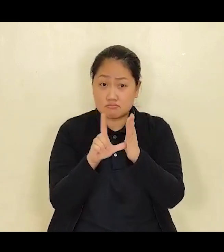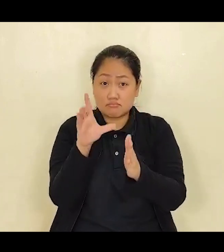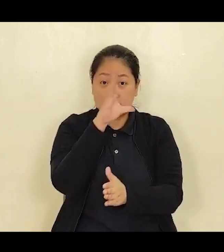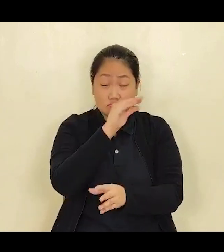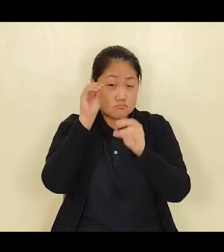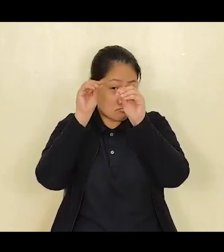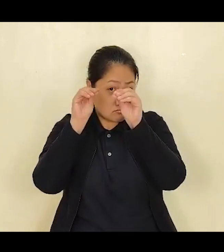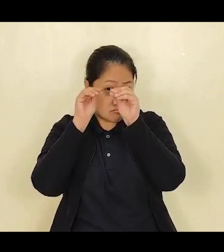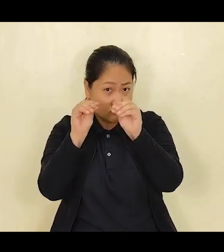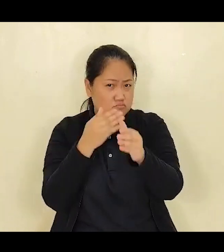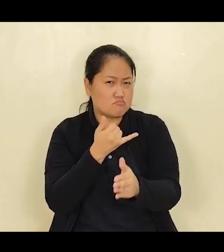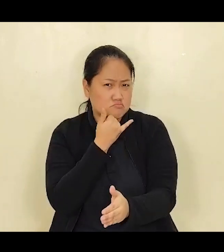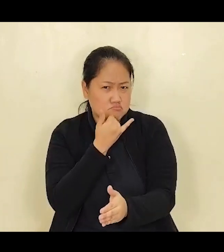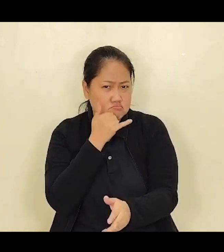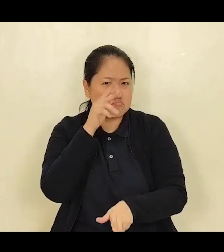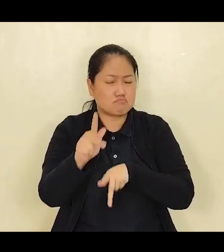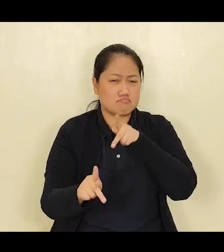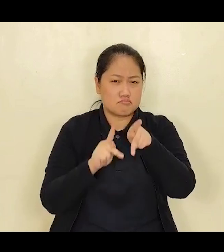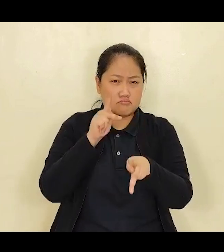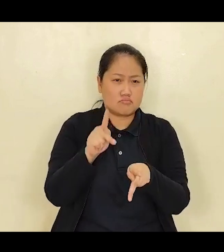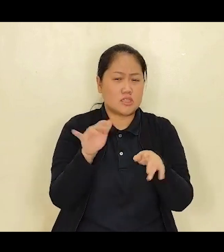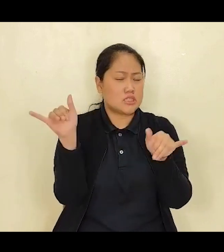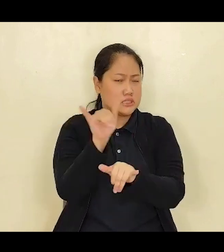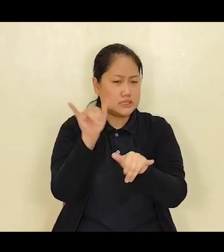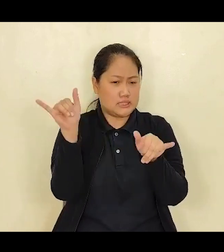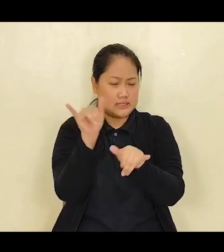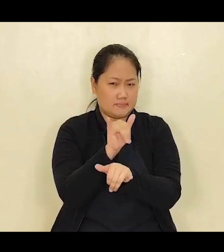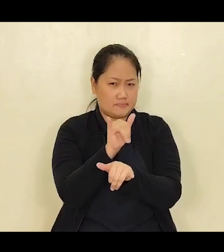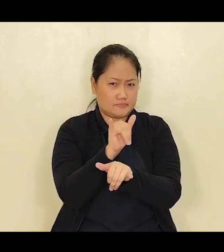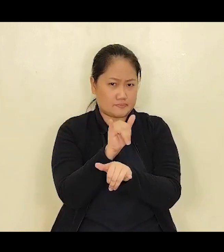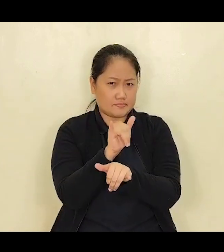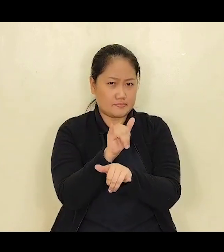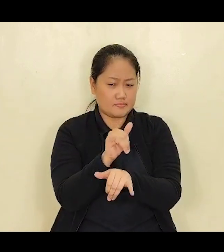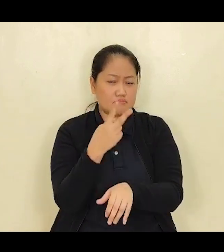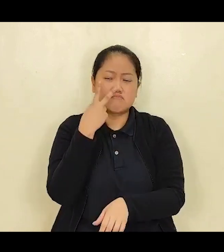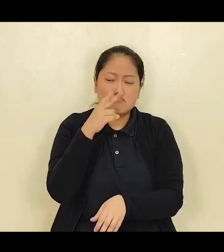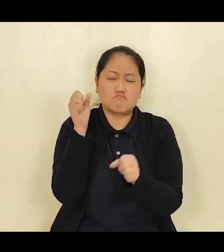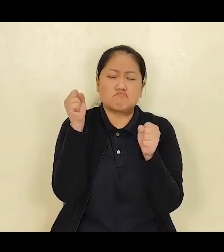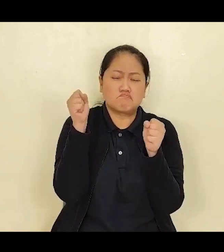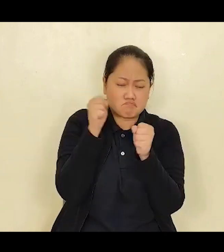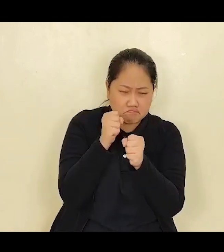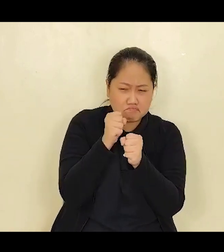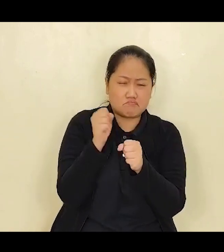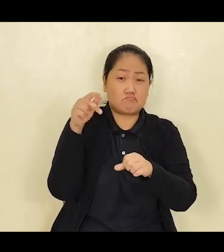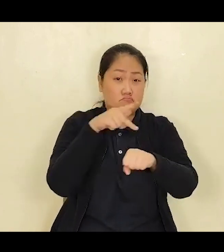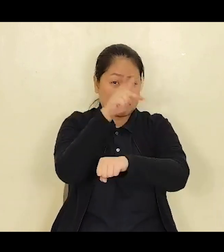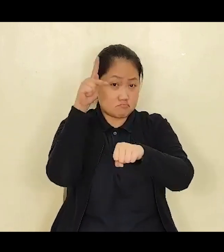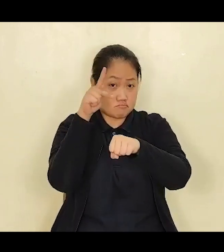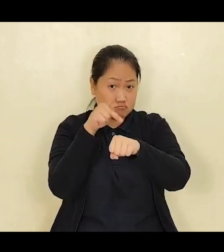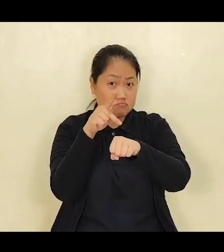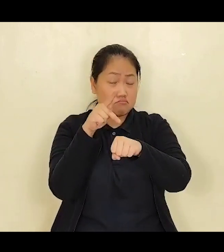batas at magturo ng ganoon sa mga tao, ituturing din siyang pinakamaliit sa kaharian ng